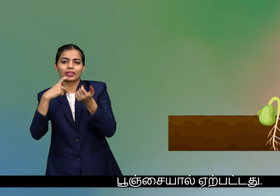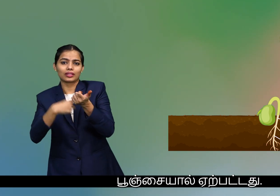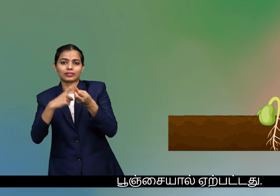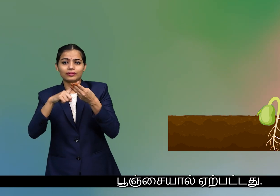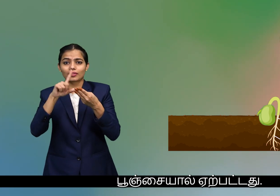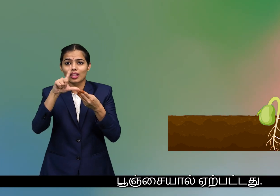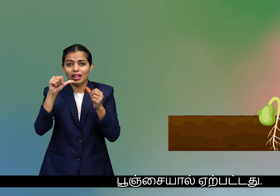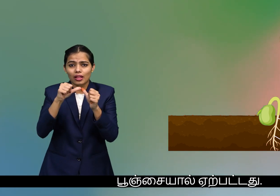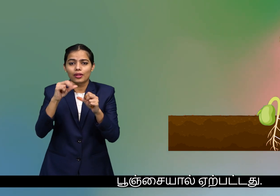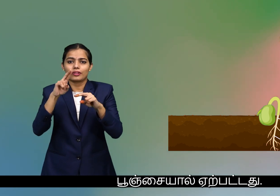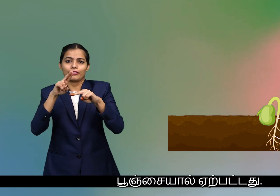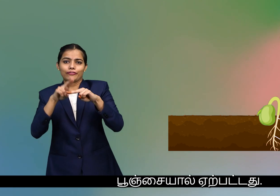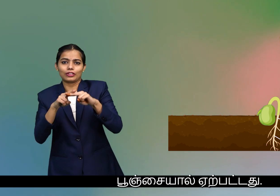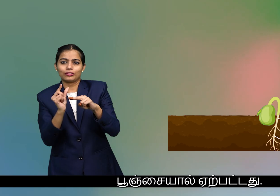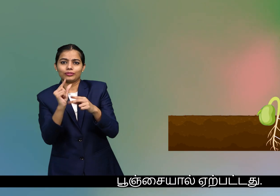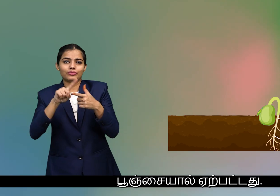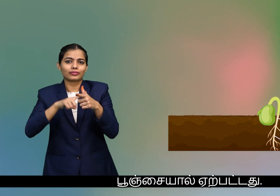ஏற்பட்டது.